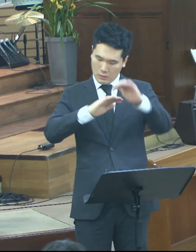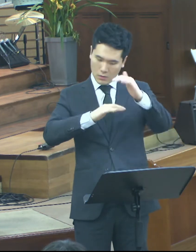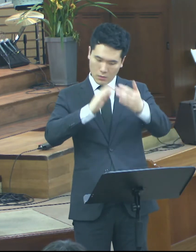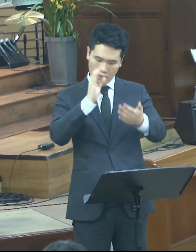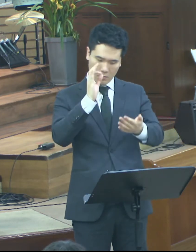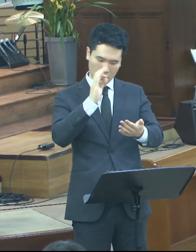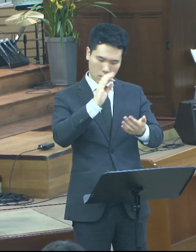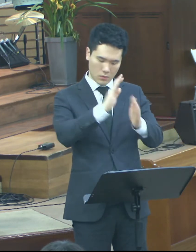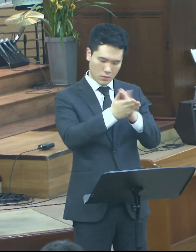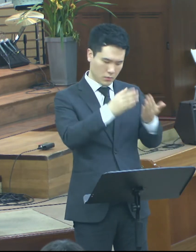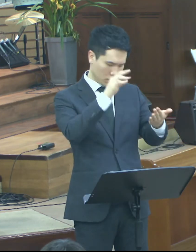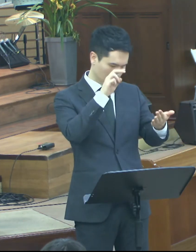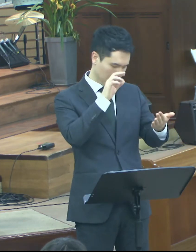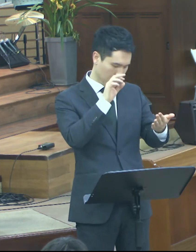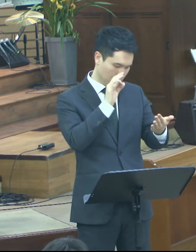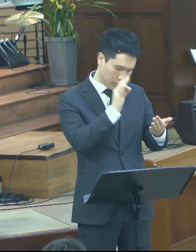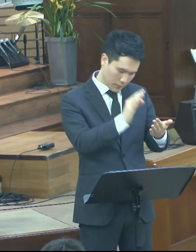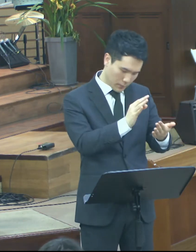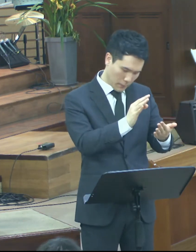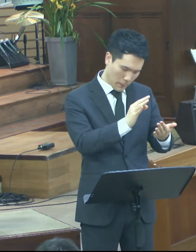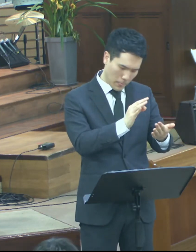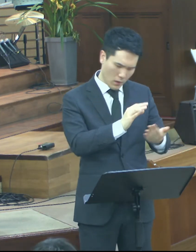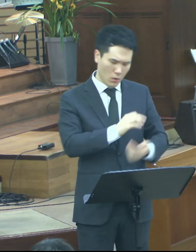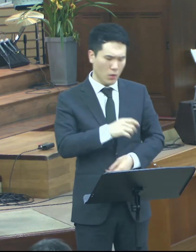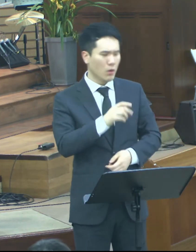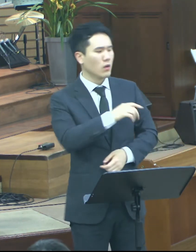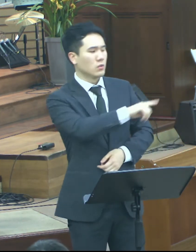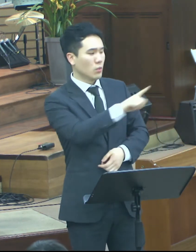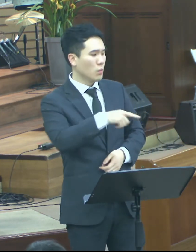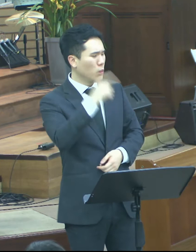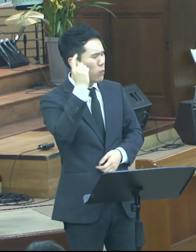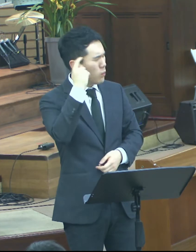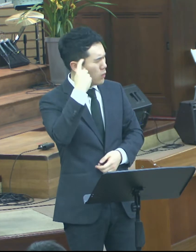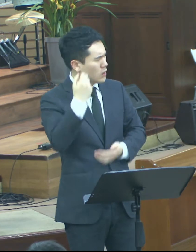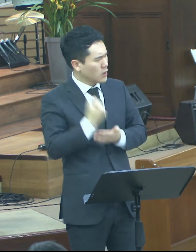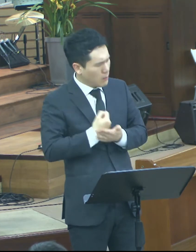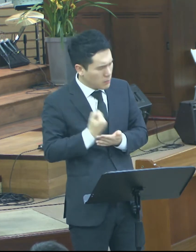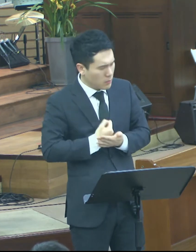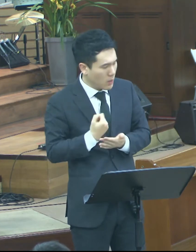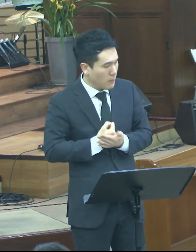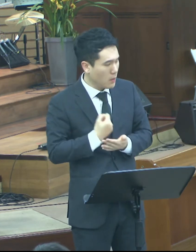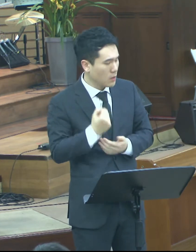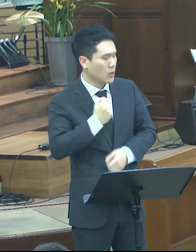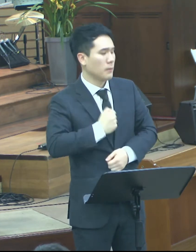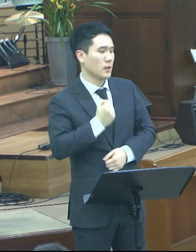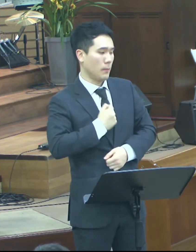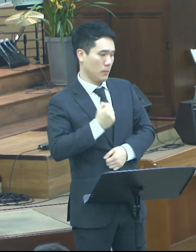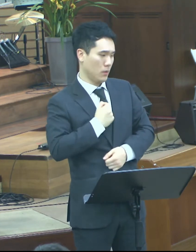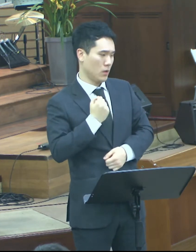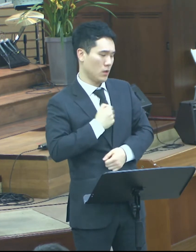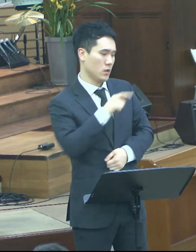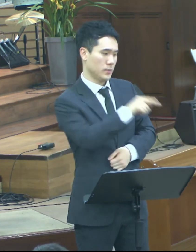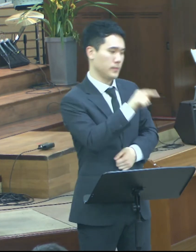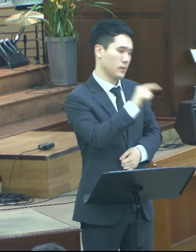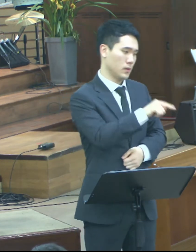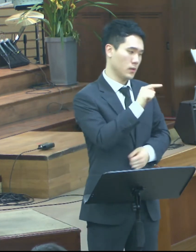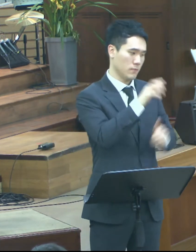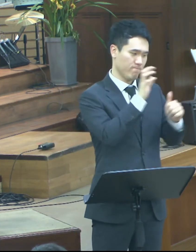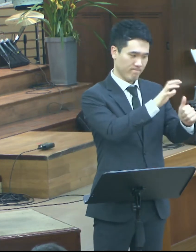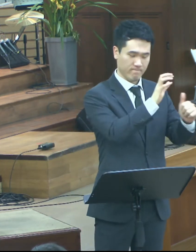이렇게 답답해? 한마디로 말하면 왜 이렇게 답답해? 이제 그렇게 우리가 표현할 수 있겠어요. 그런데 여기에 이